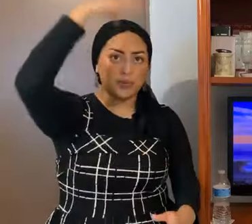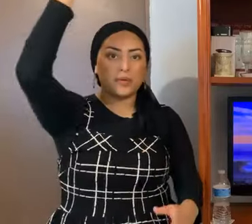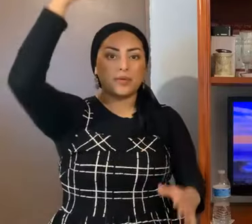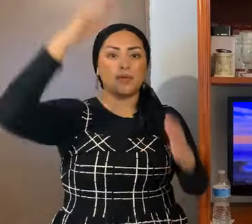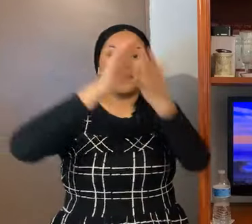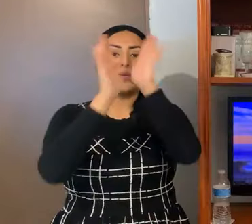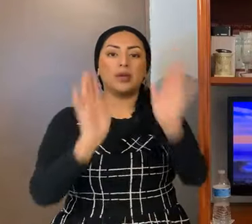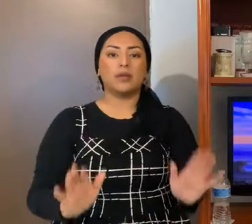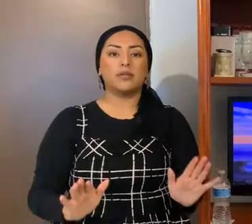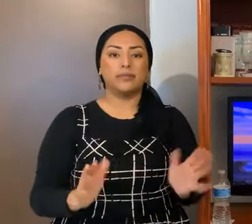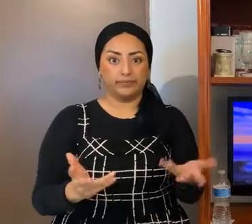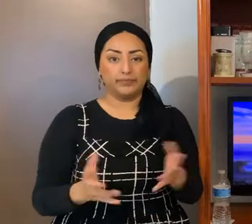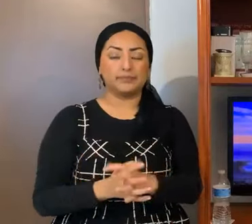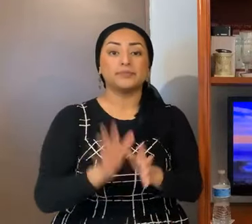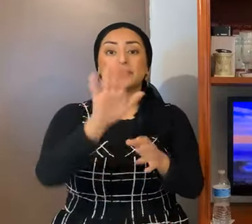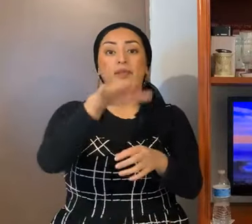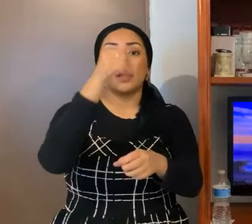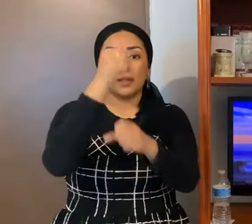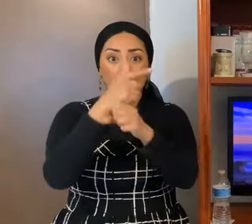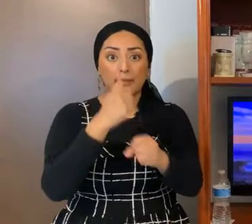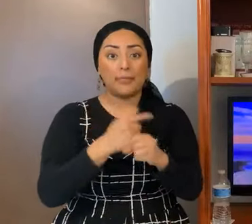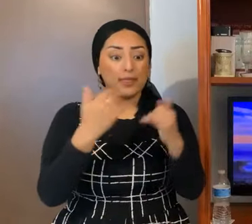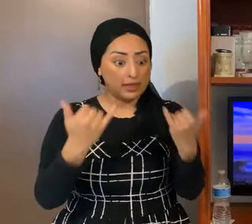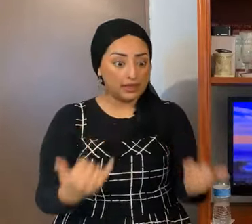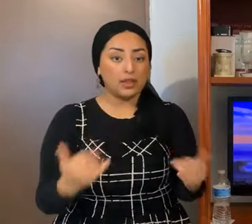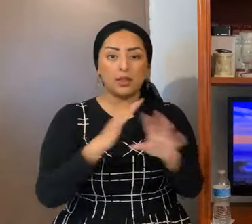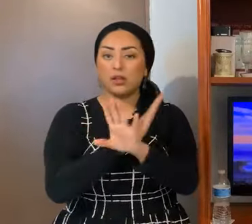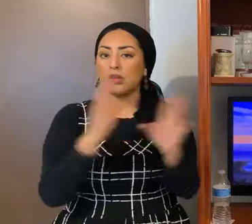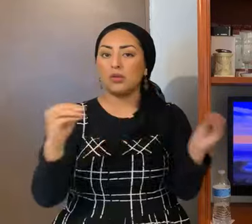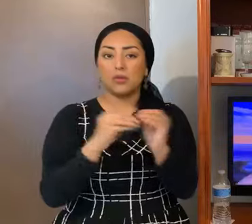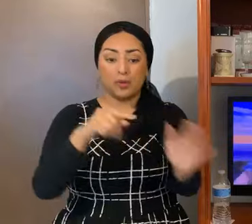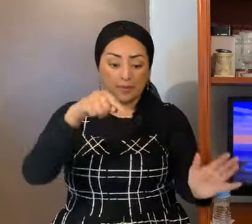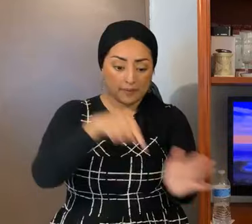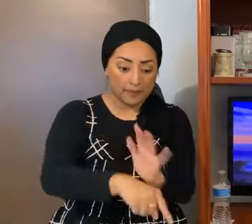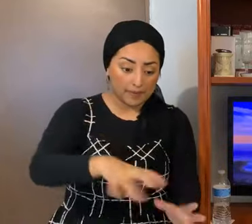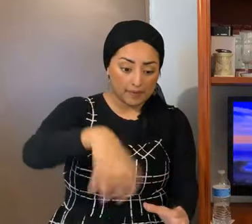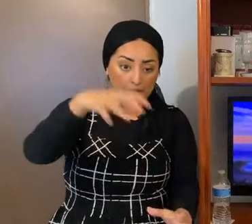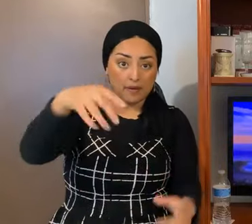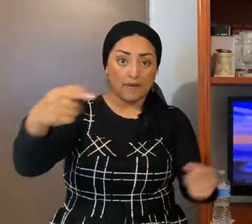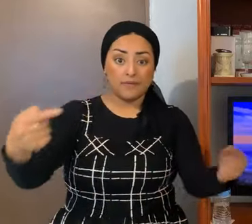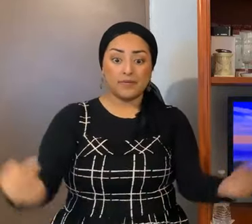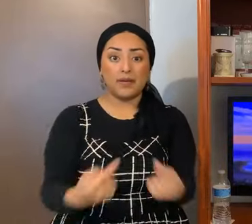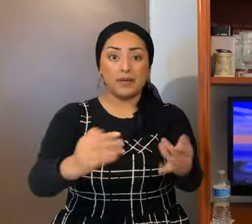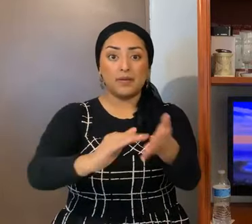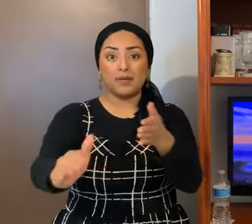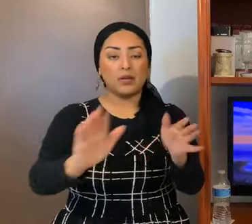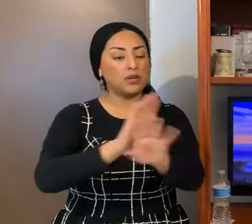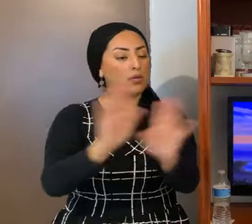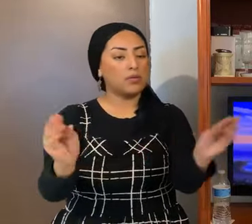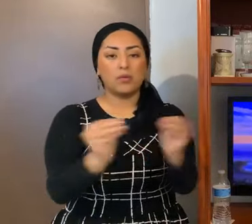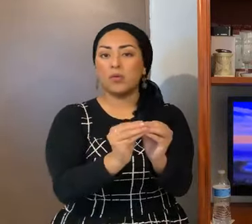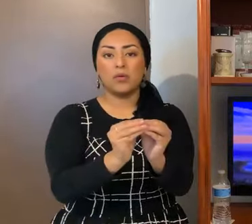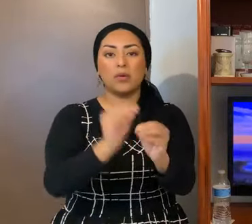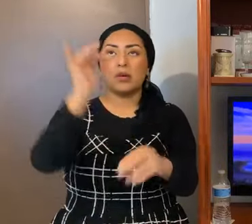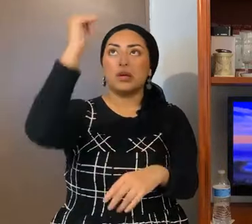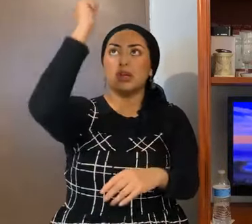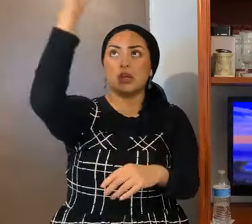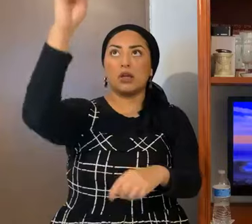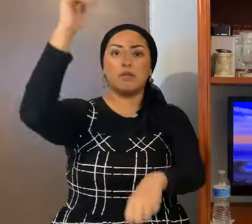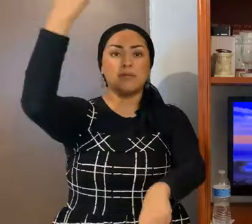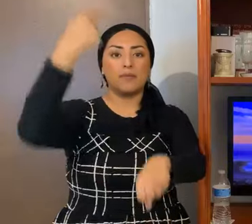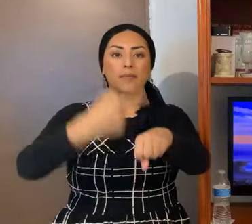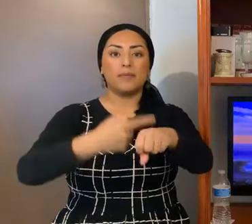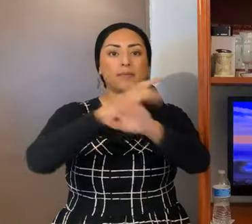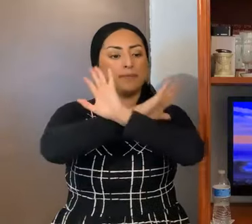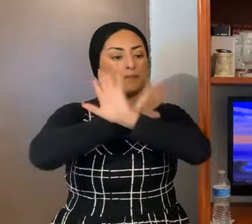Yahweh. Entonces, amados, no hay sacrificios ya por los pecados, eso ya está eliminado, porque lo único que importa es el sacrificio de nuestro